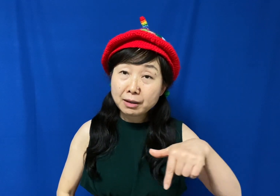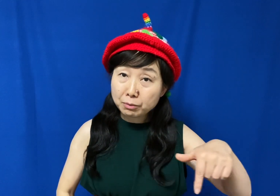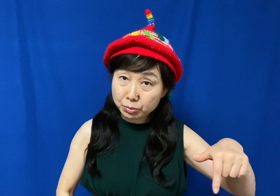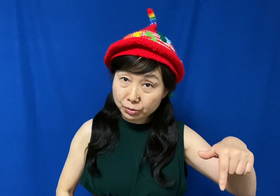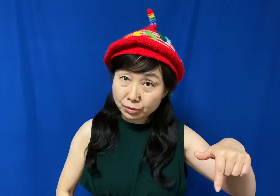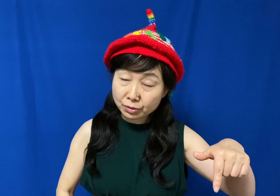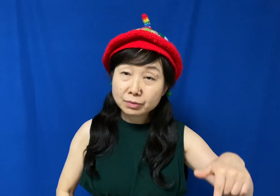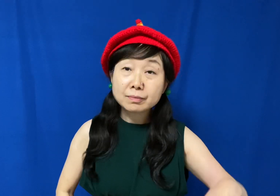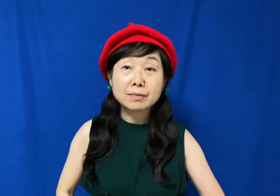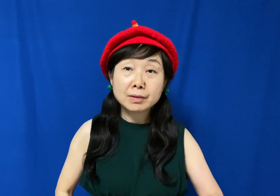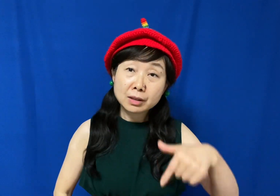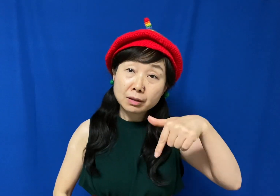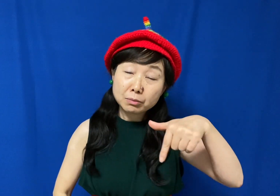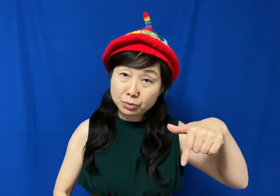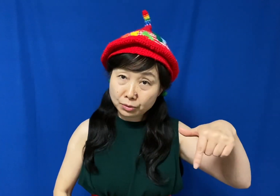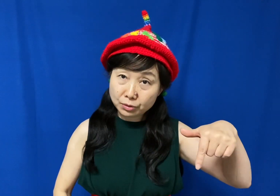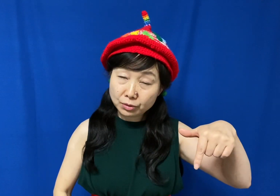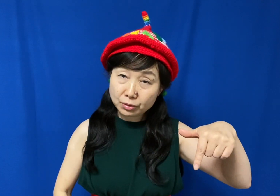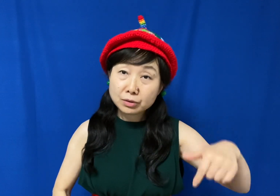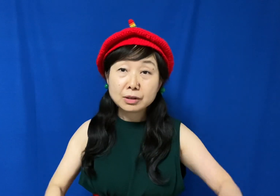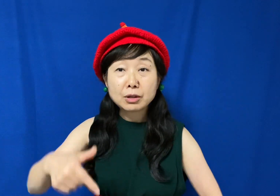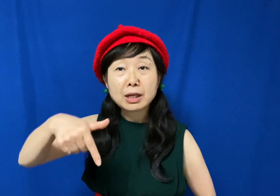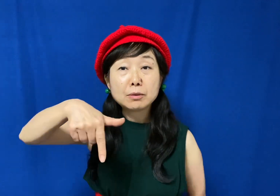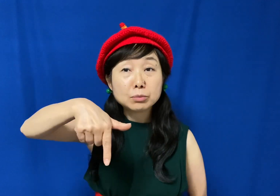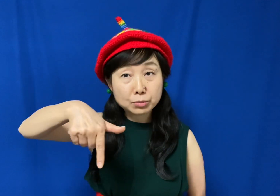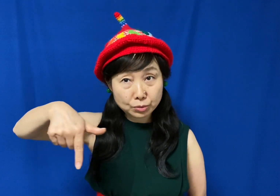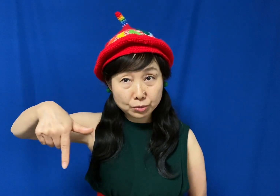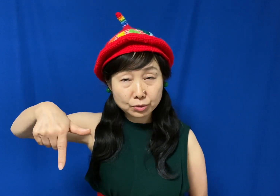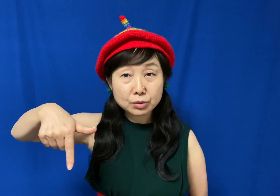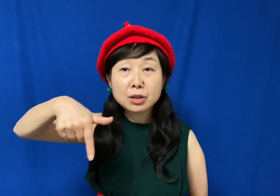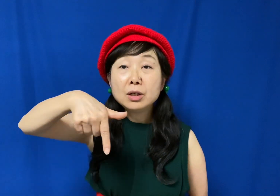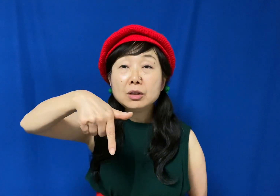ブブ、これブ、